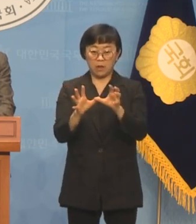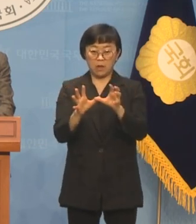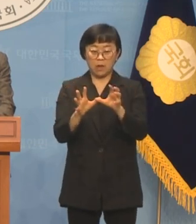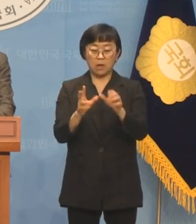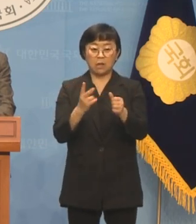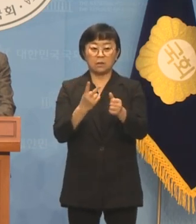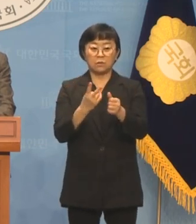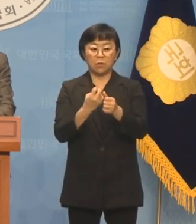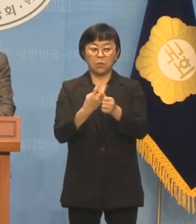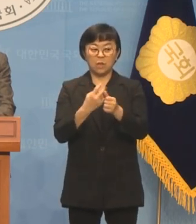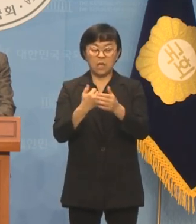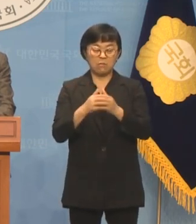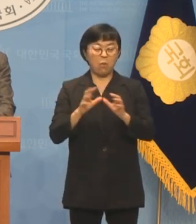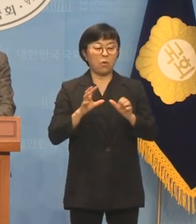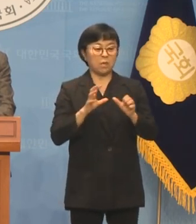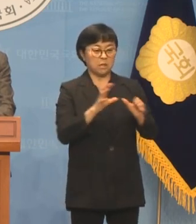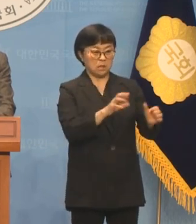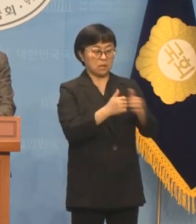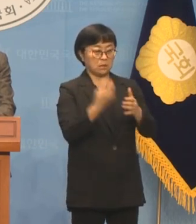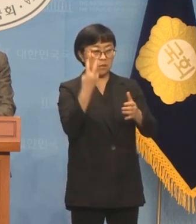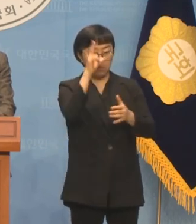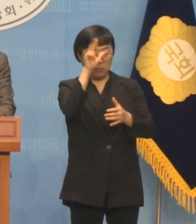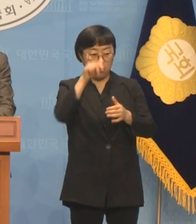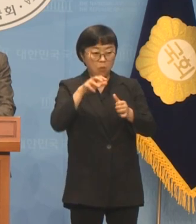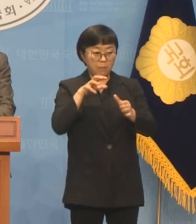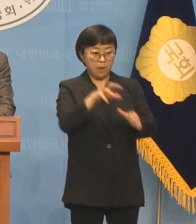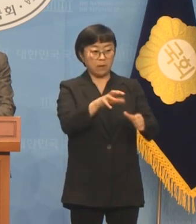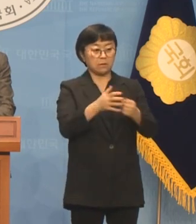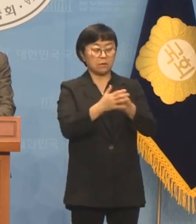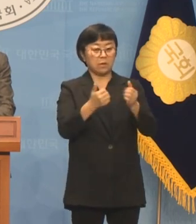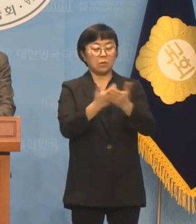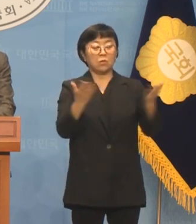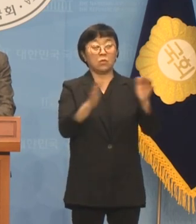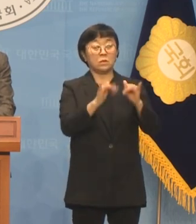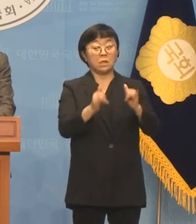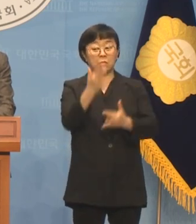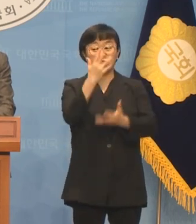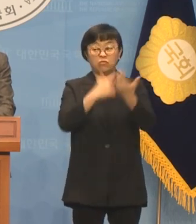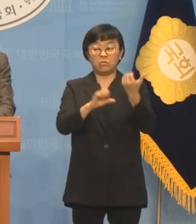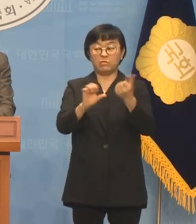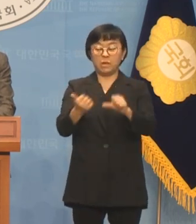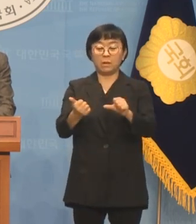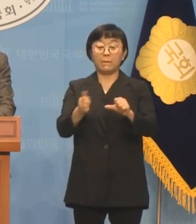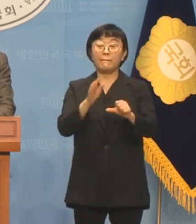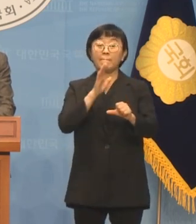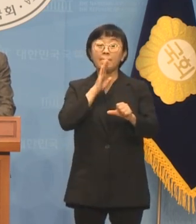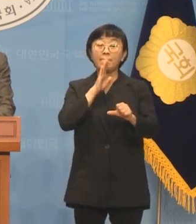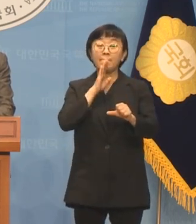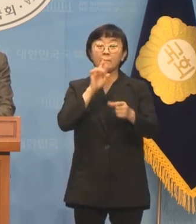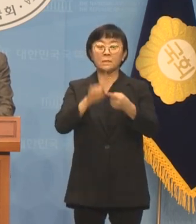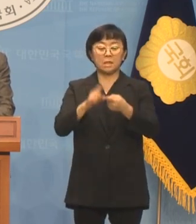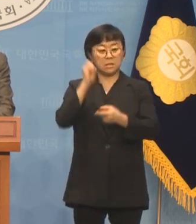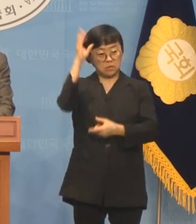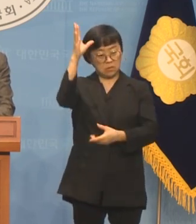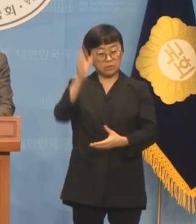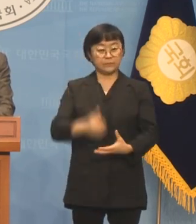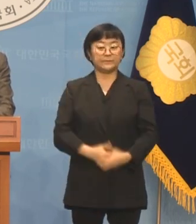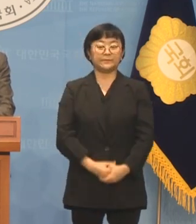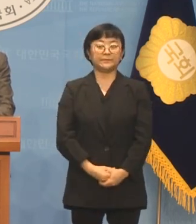토끼몰이식 검폭수사로 인해 노동자가 분신 사망한 안타까운 사실을 벌써 잊은